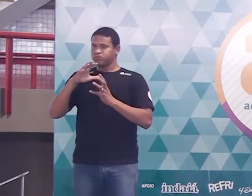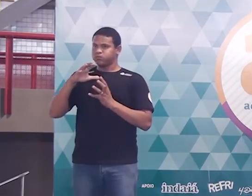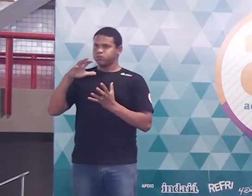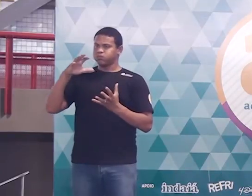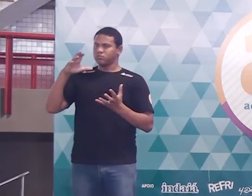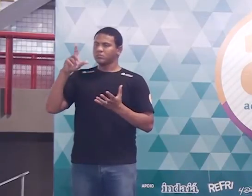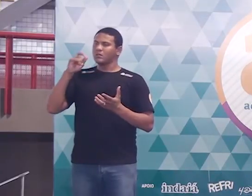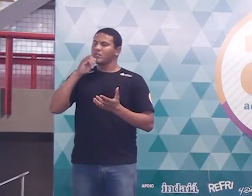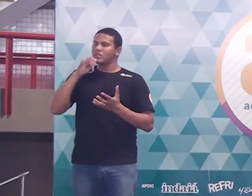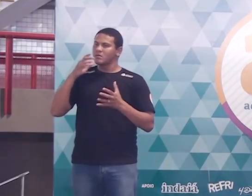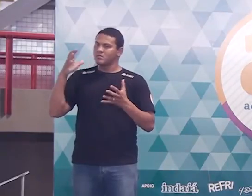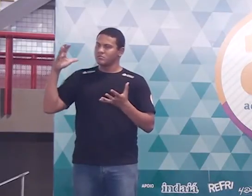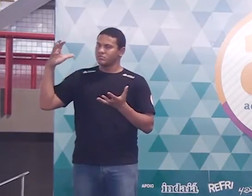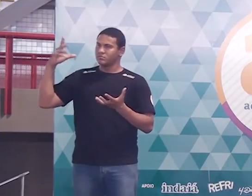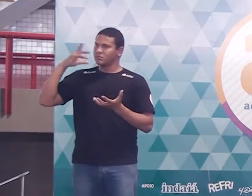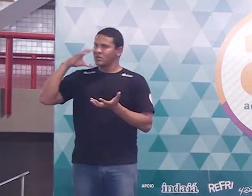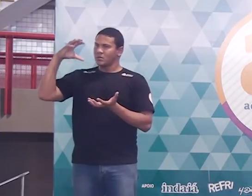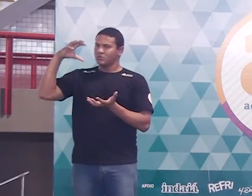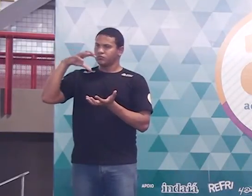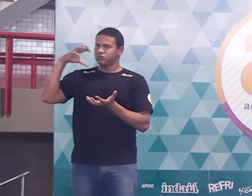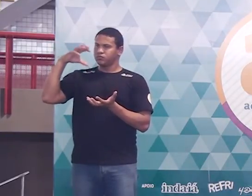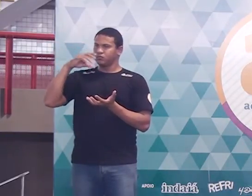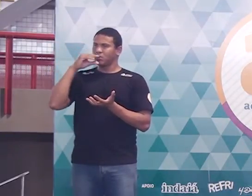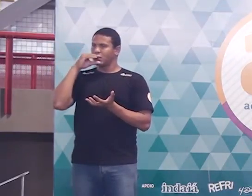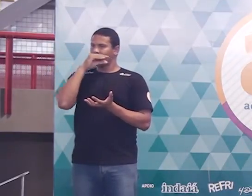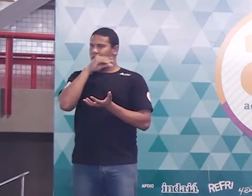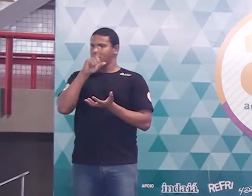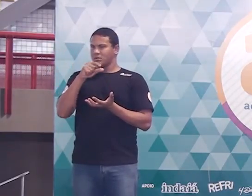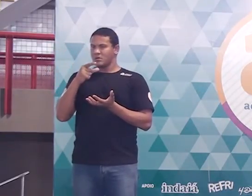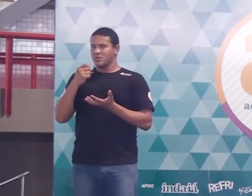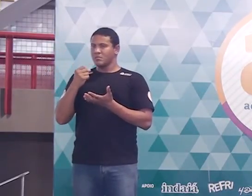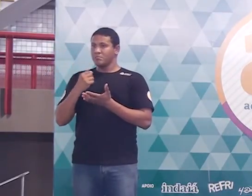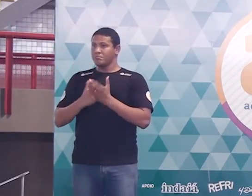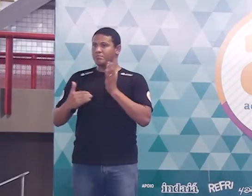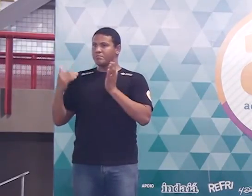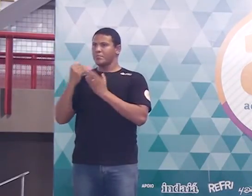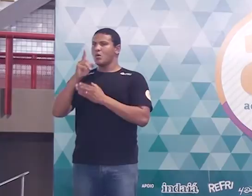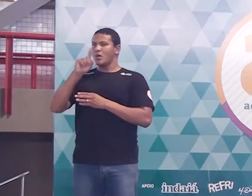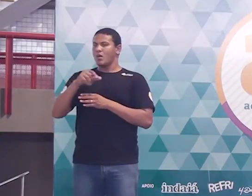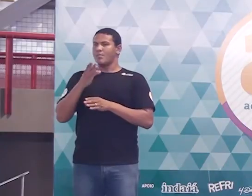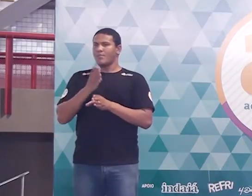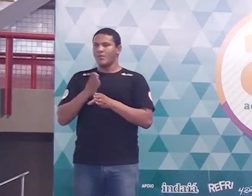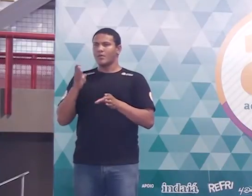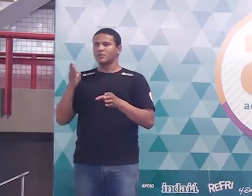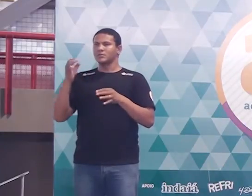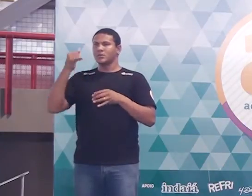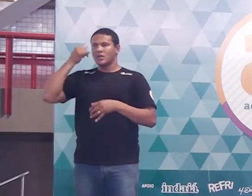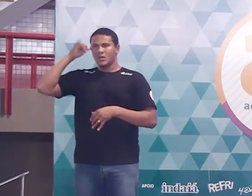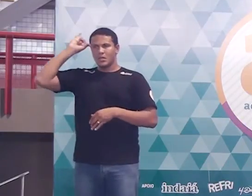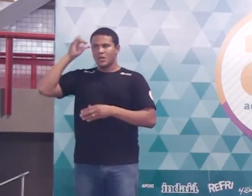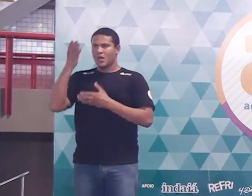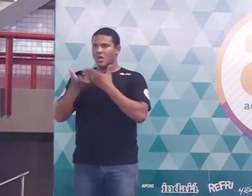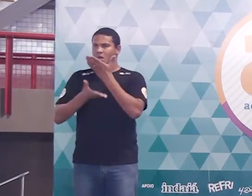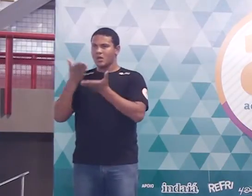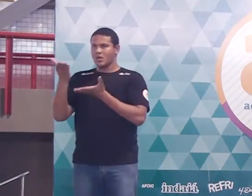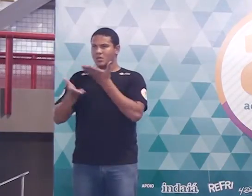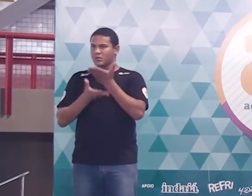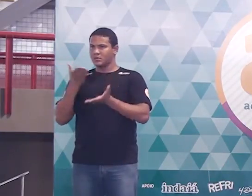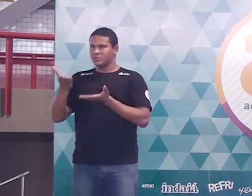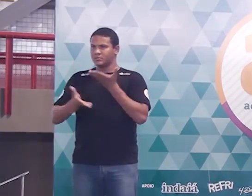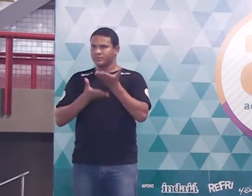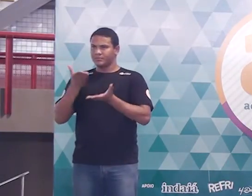A pecuária, certo? Ou seja, a criação de animal de gado bovino para